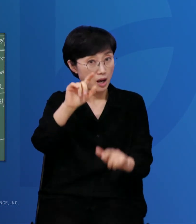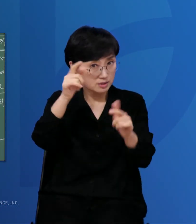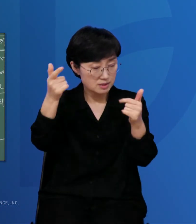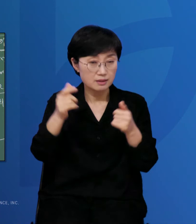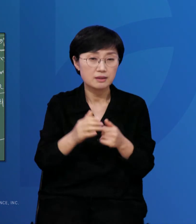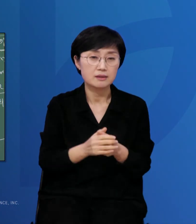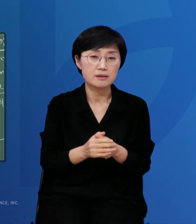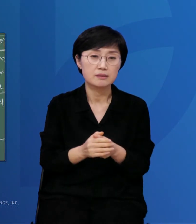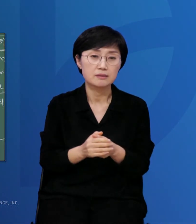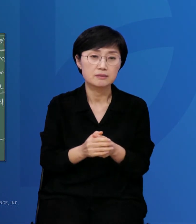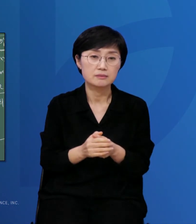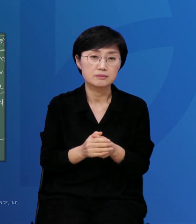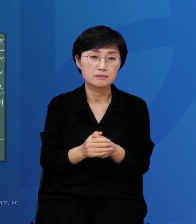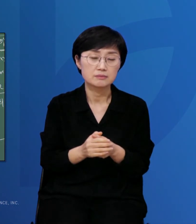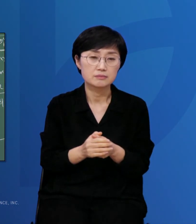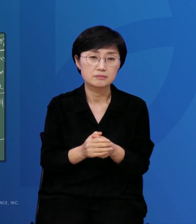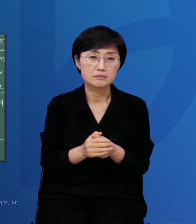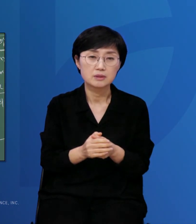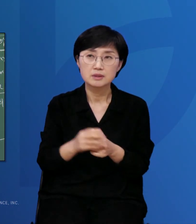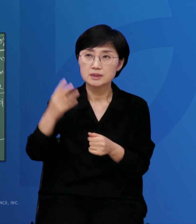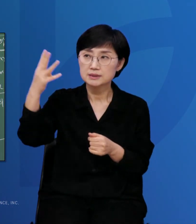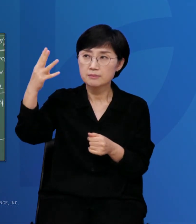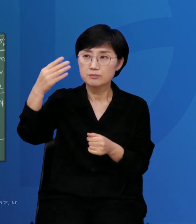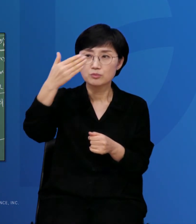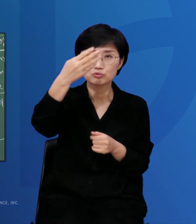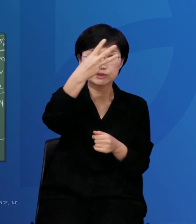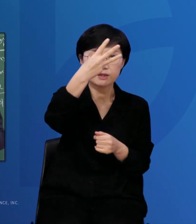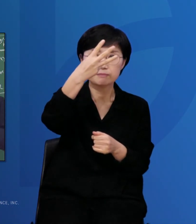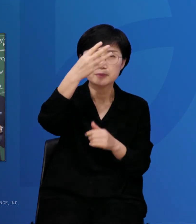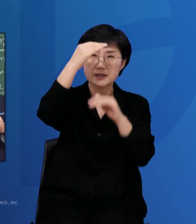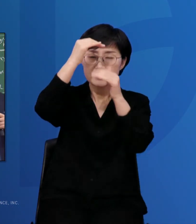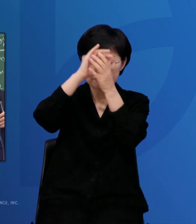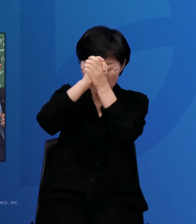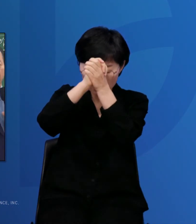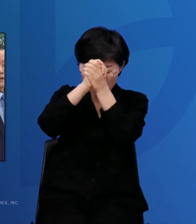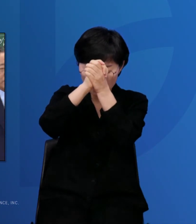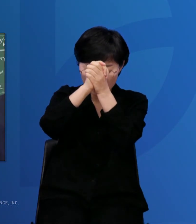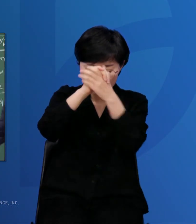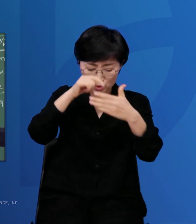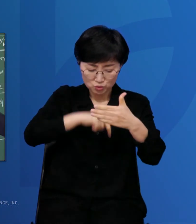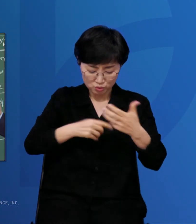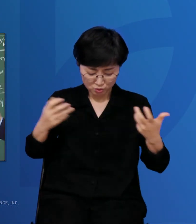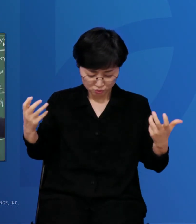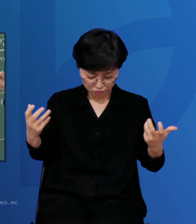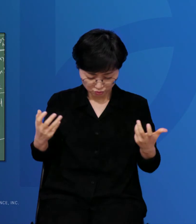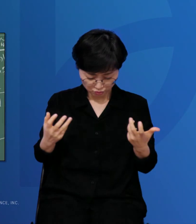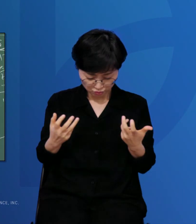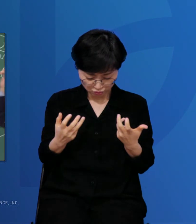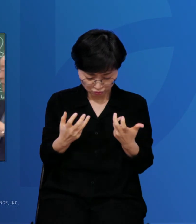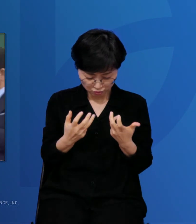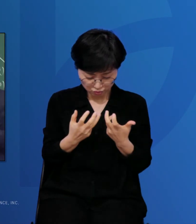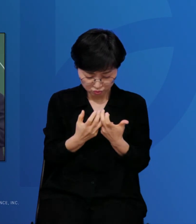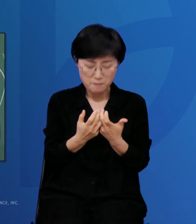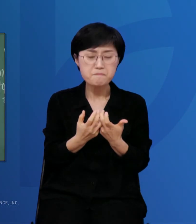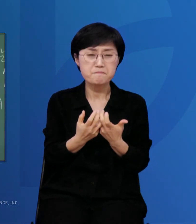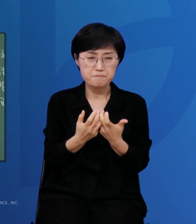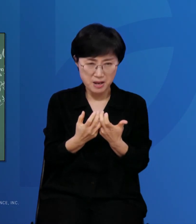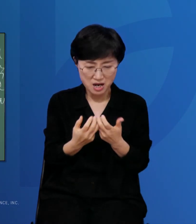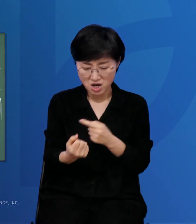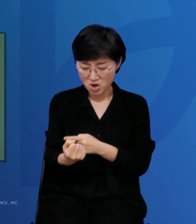不断深深祷告这个部分不是反复。 이걸 보고 충만이라고 합니다. 我们将此称为充满。 이게 충만해지면 나타나기 시작해.